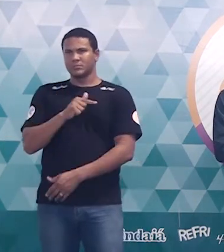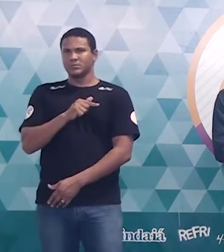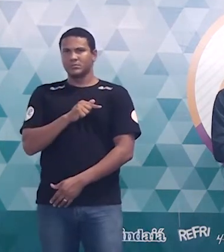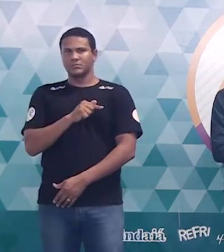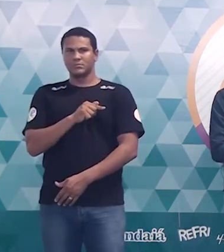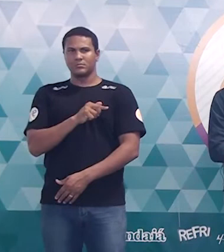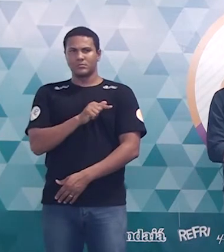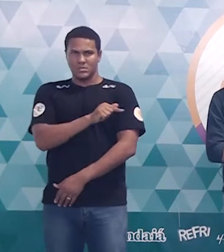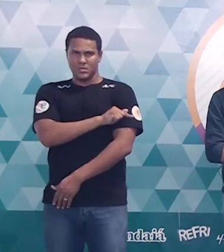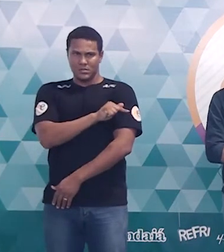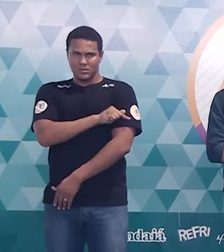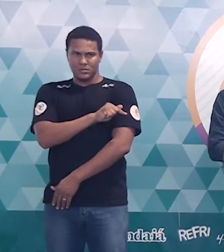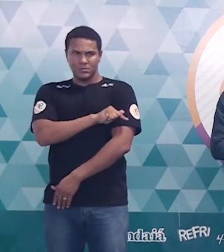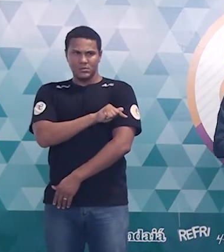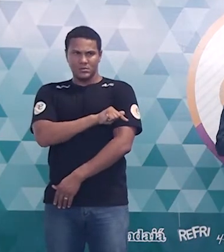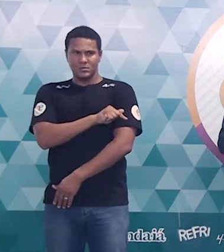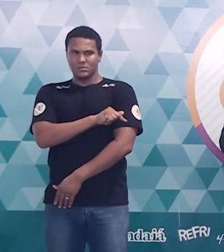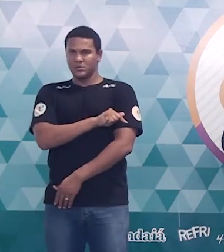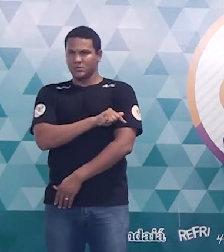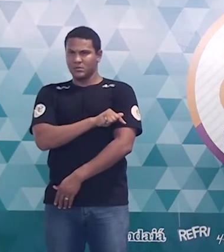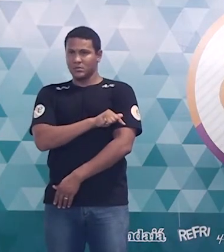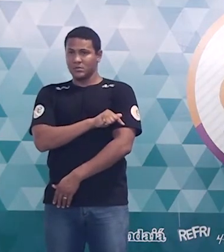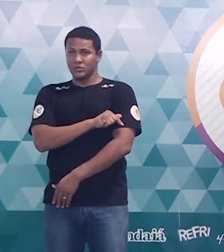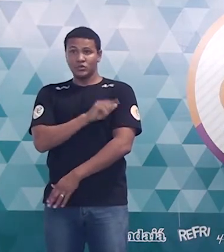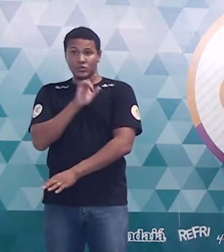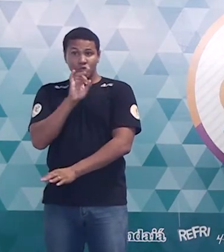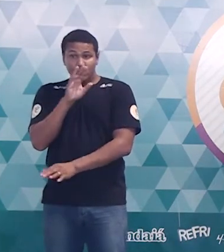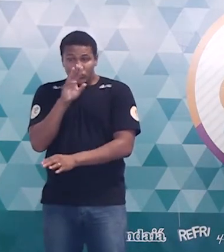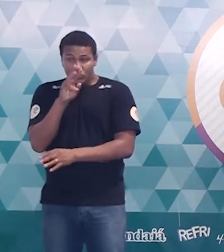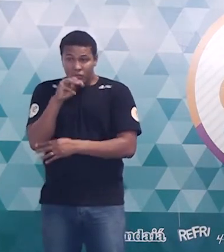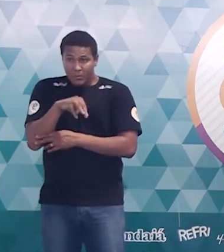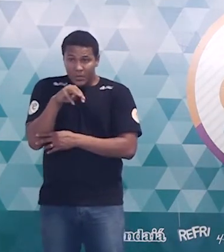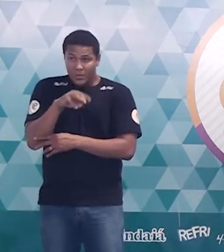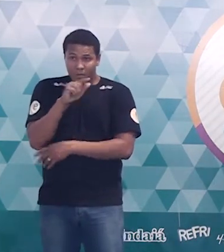fazia a 7ª série, só em matemática,